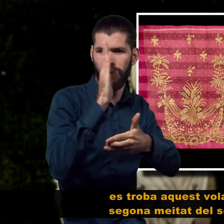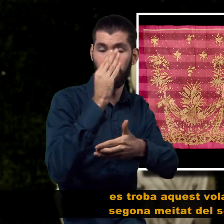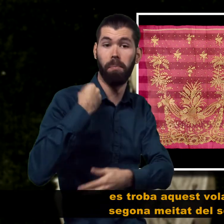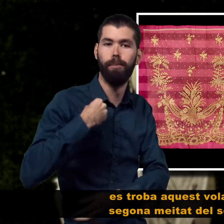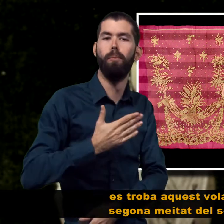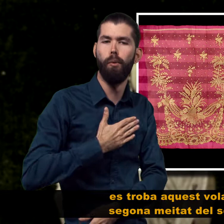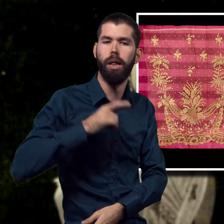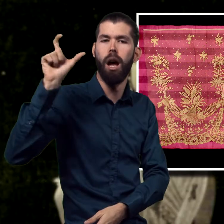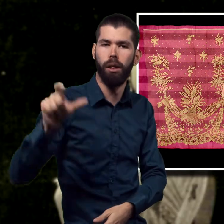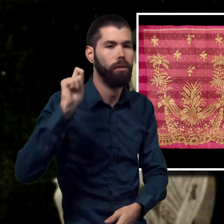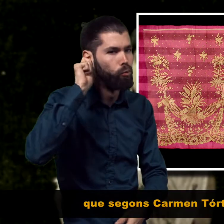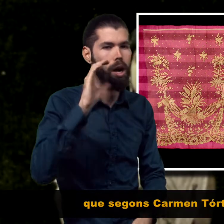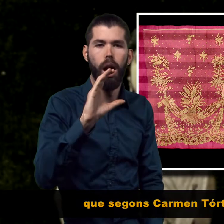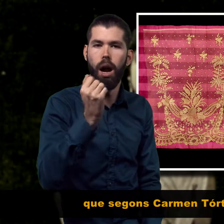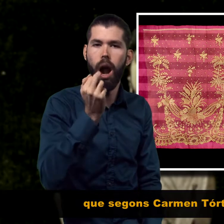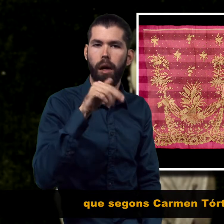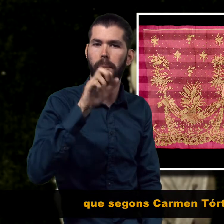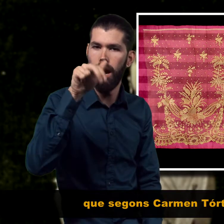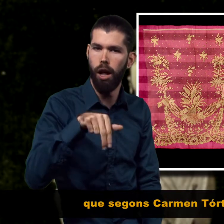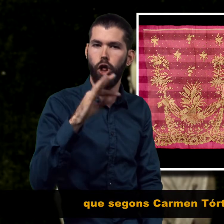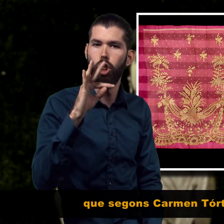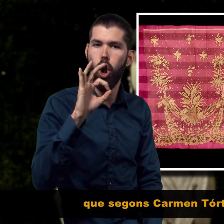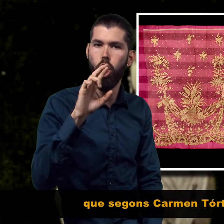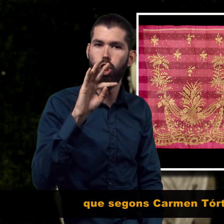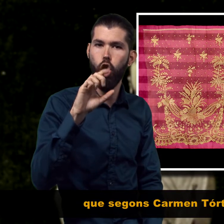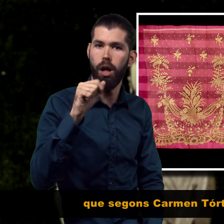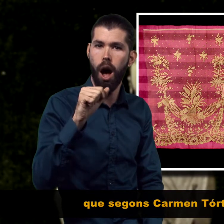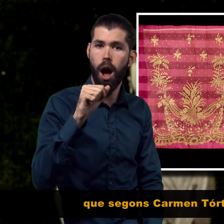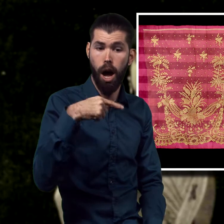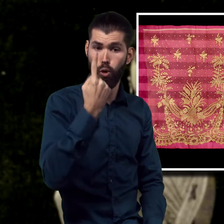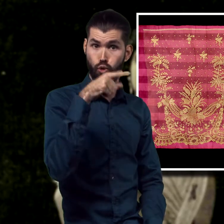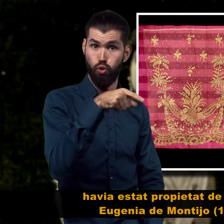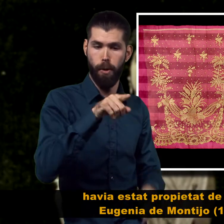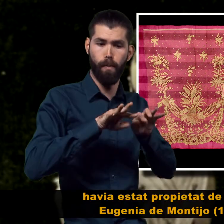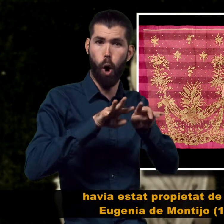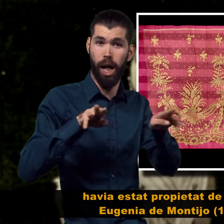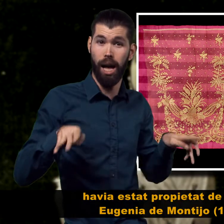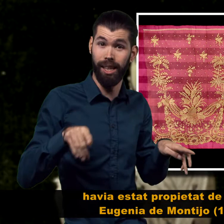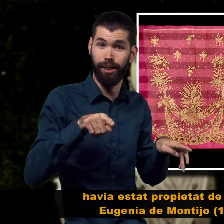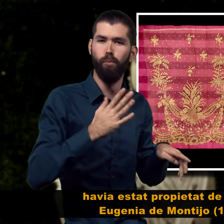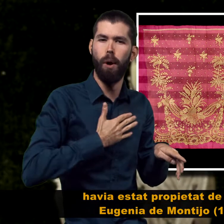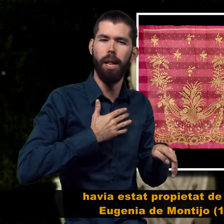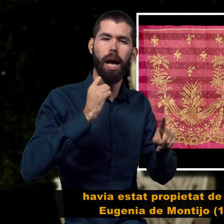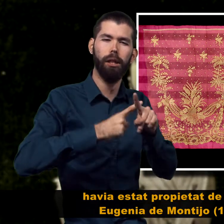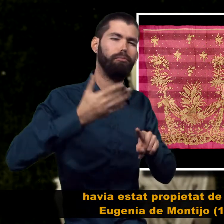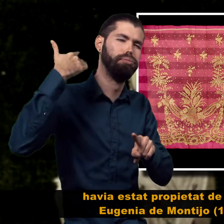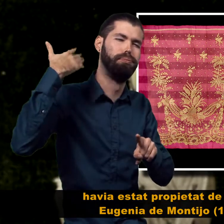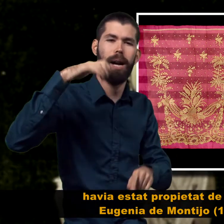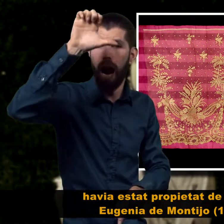Entre les peces que podeu contemplar en la sala es troba aquest volant de la segona meitat del segle XIX que, segons Carmen Tórtola Valencia,